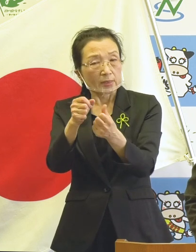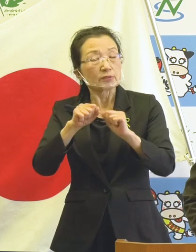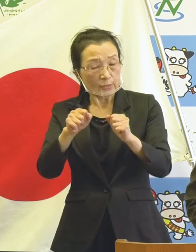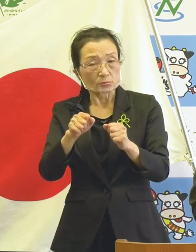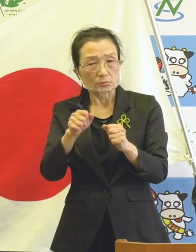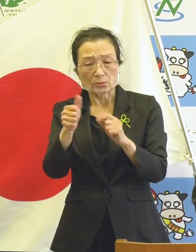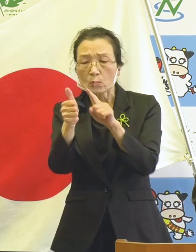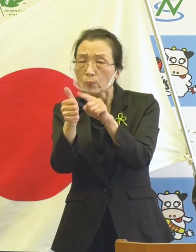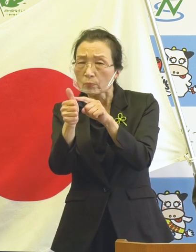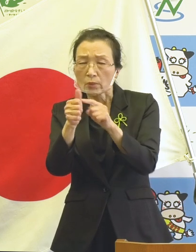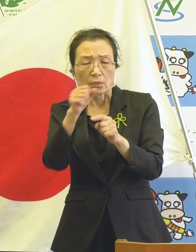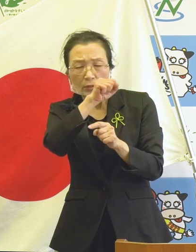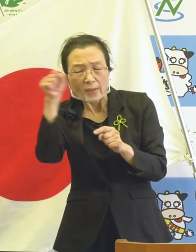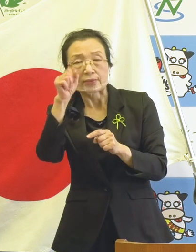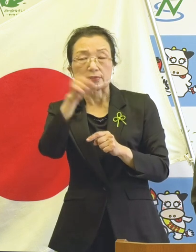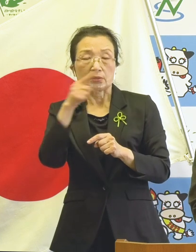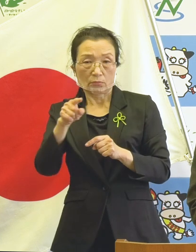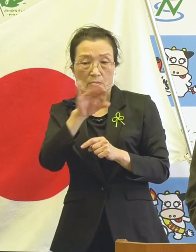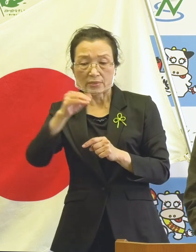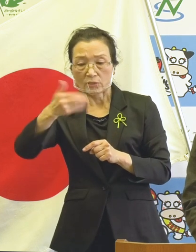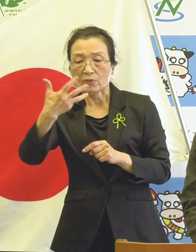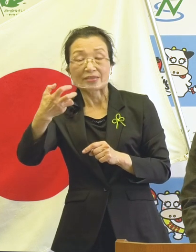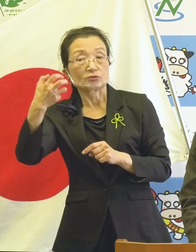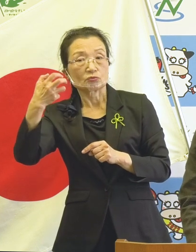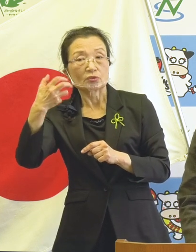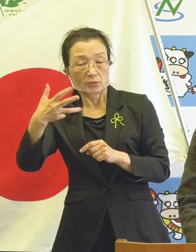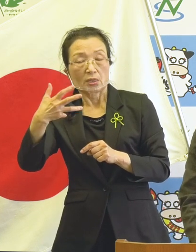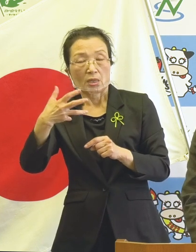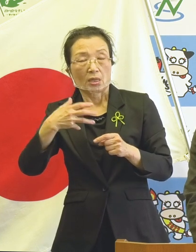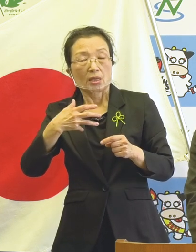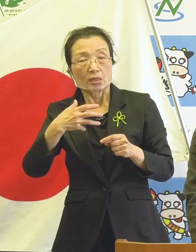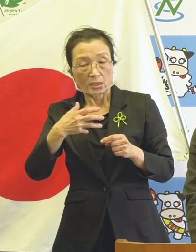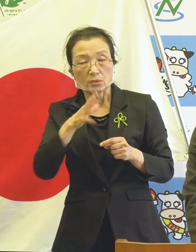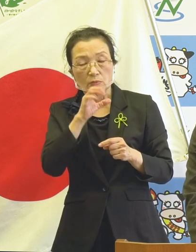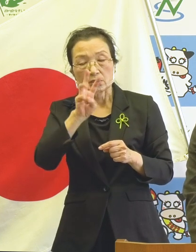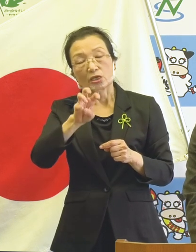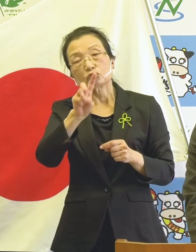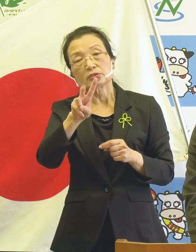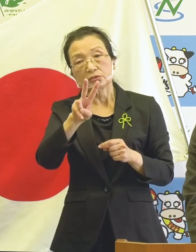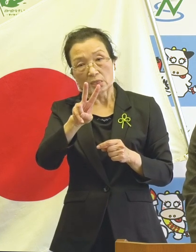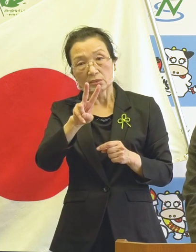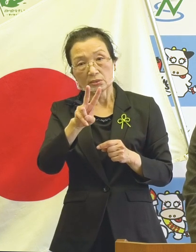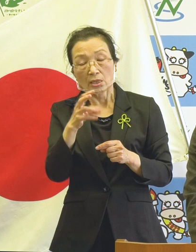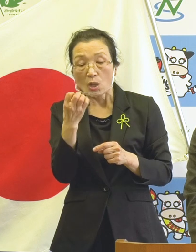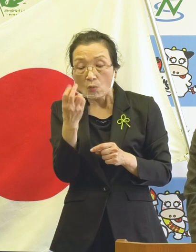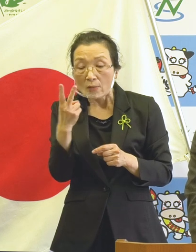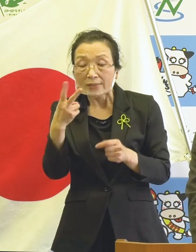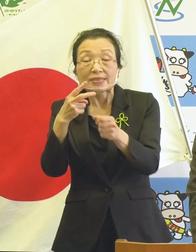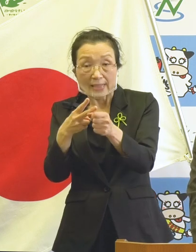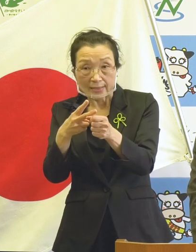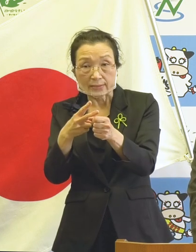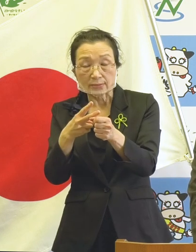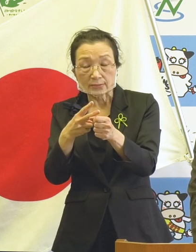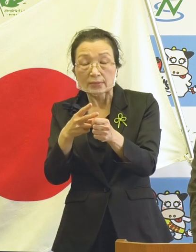で、1988年生まれ、32歳で、令和2年12月から那須塩原